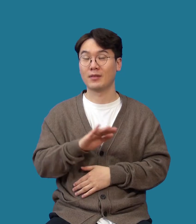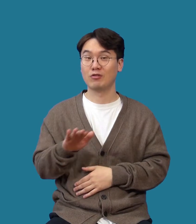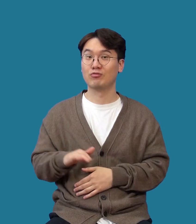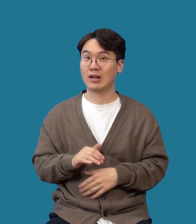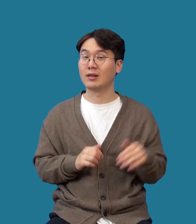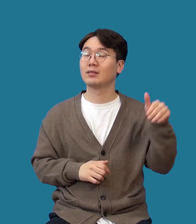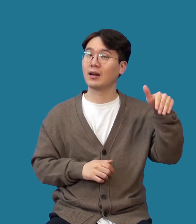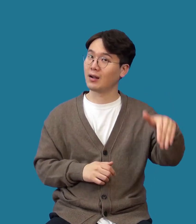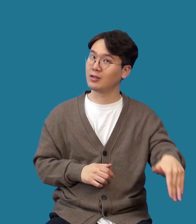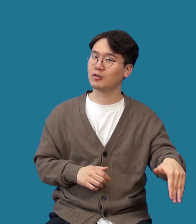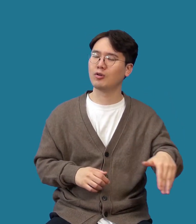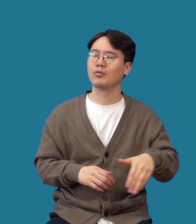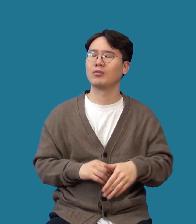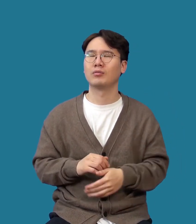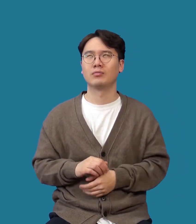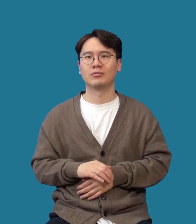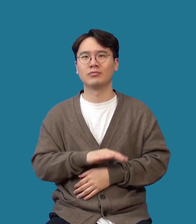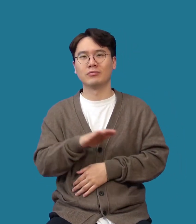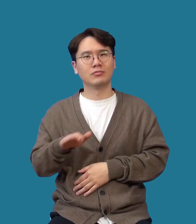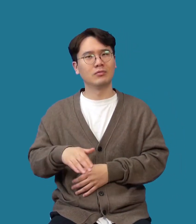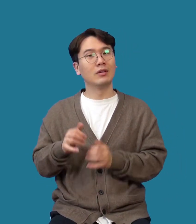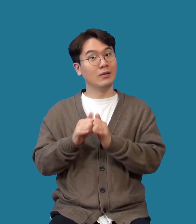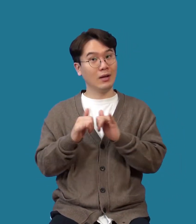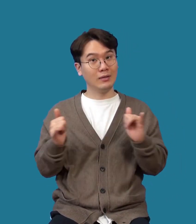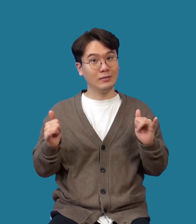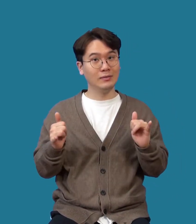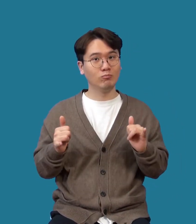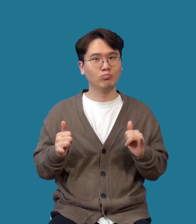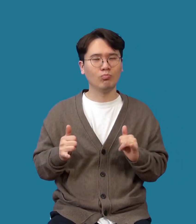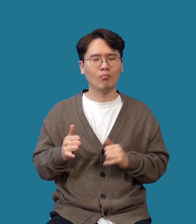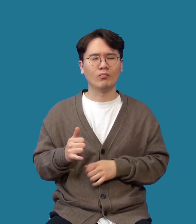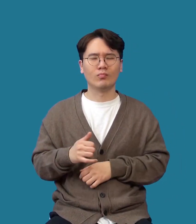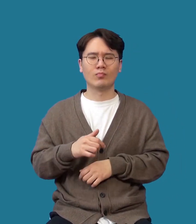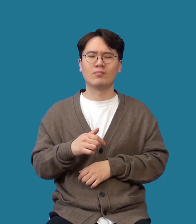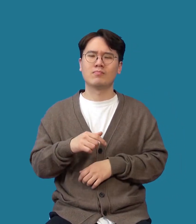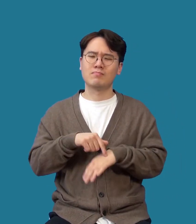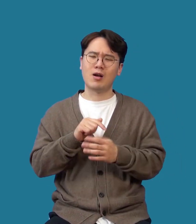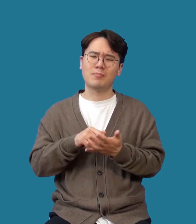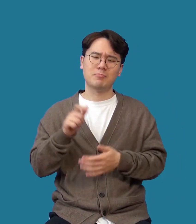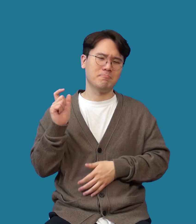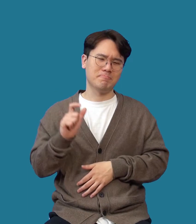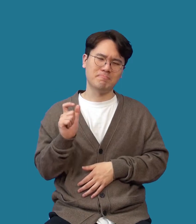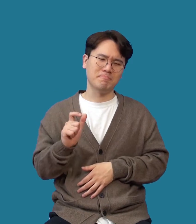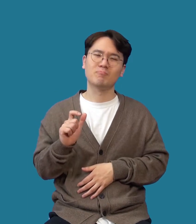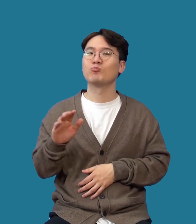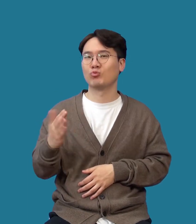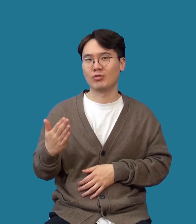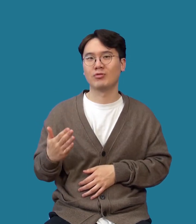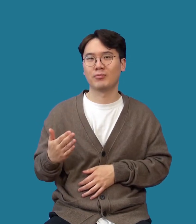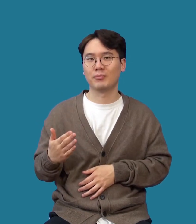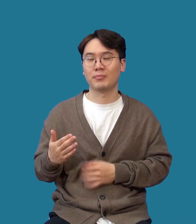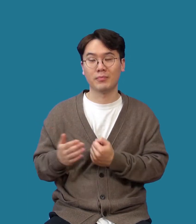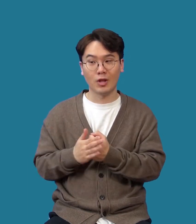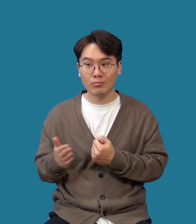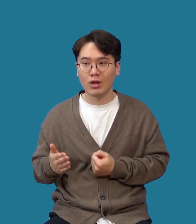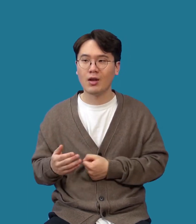타락해서 우리는 아주 인간은 빼딱한 존재가 되어버렸습니다. 그래서 하지 말라고 하면 더 하고 싶어